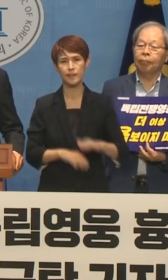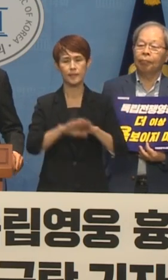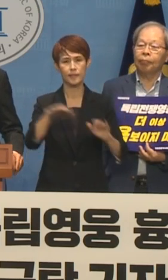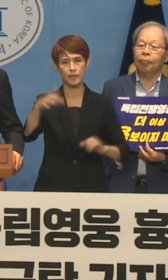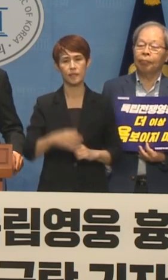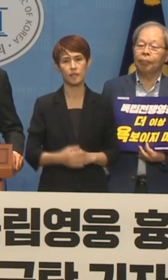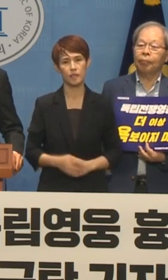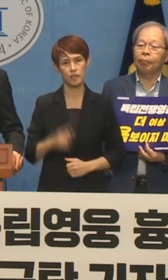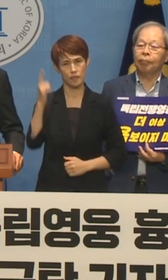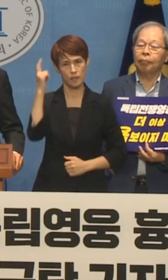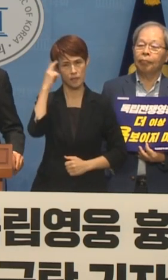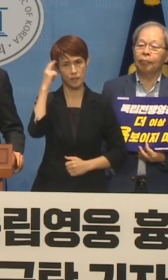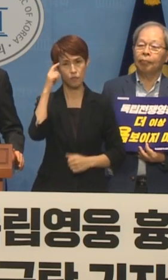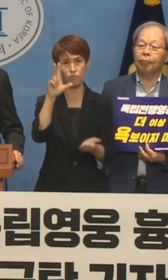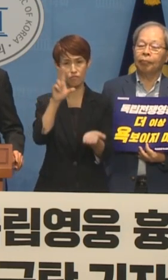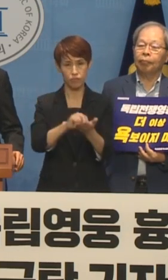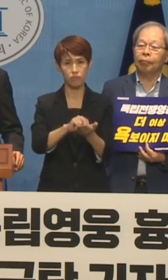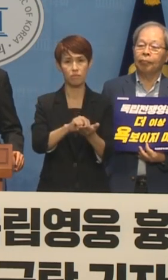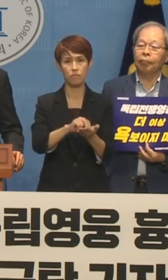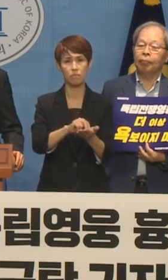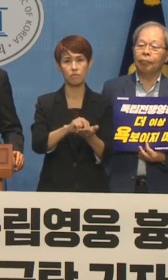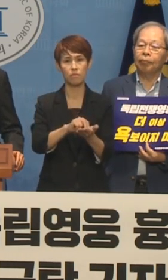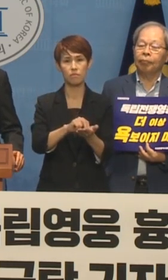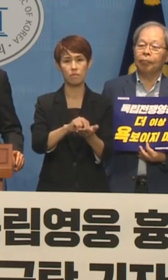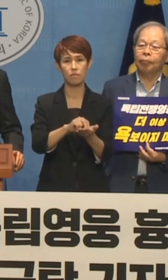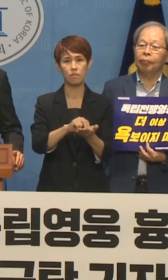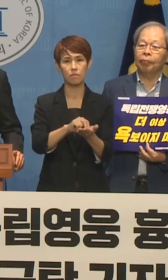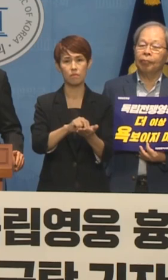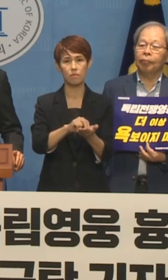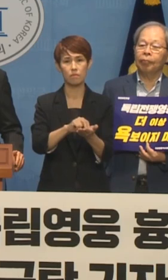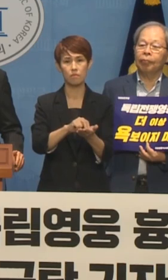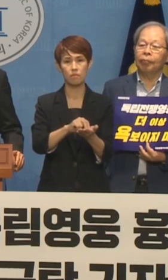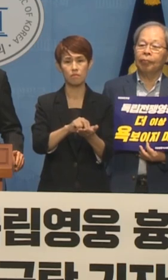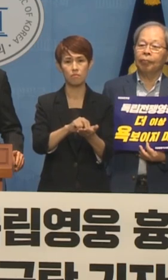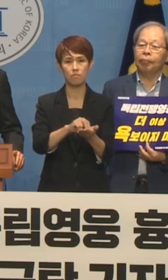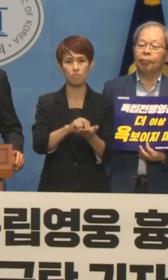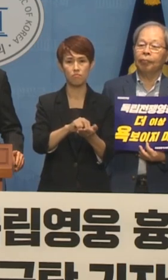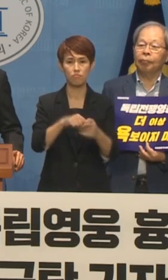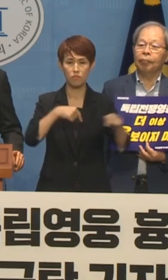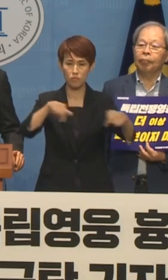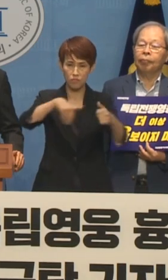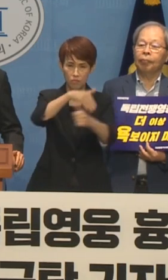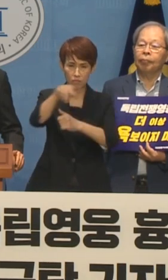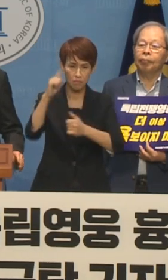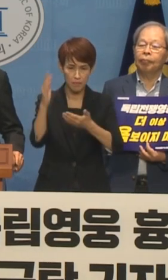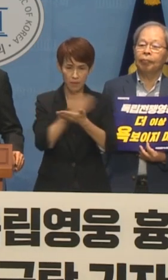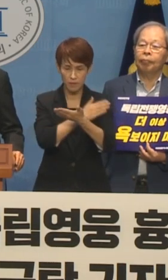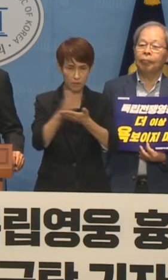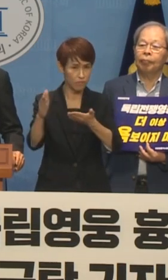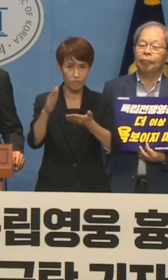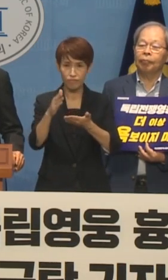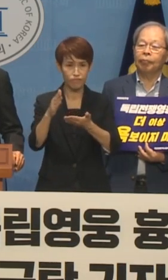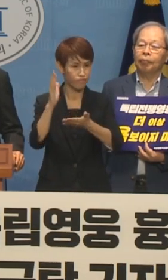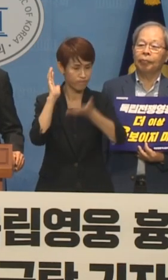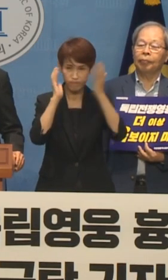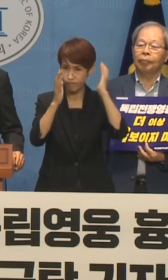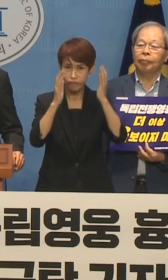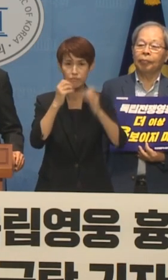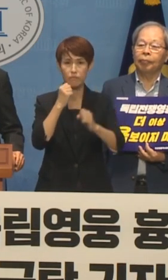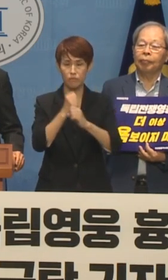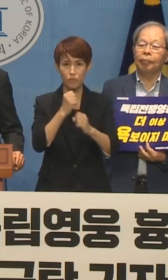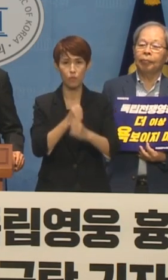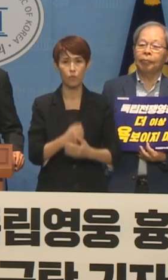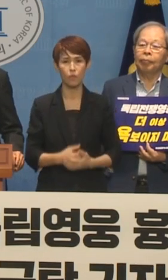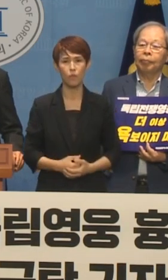그릇된 사고와 편향된 정세 판단으로 국정을 혼돈에 빠뜨리고